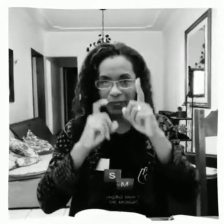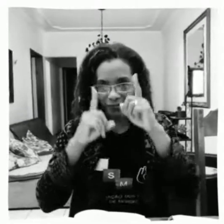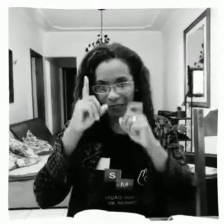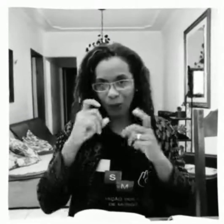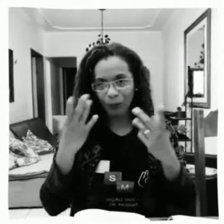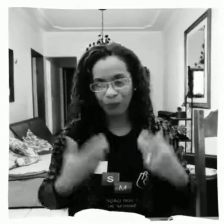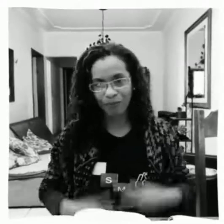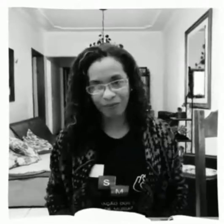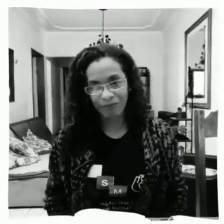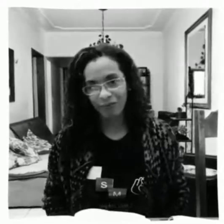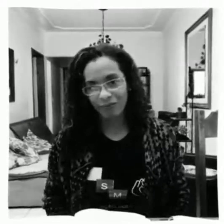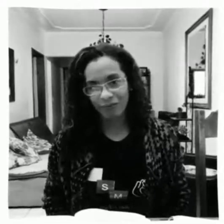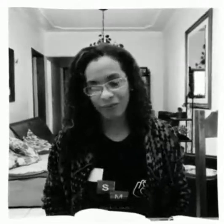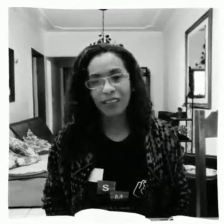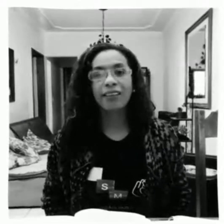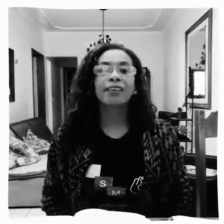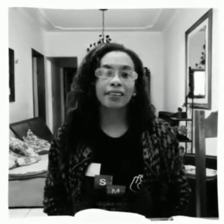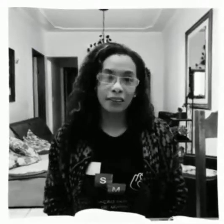a expressão.